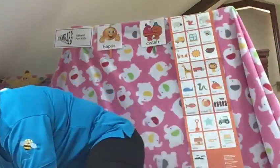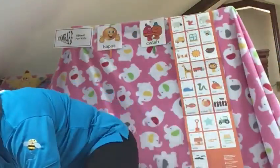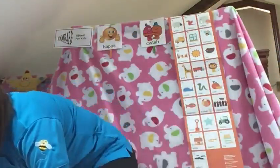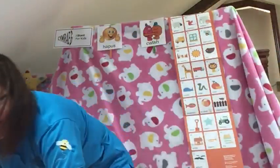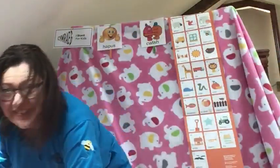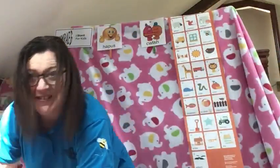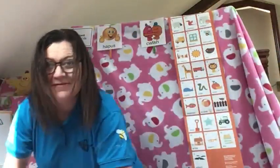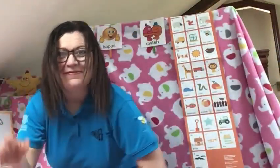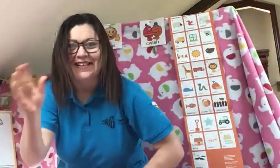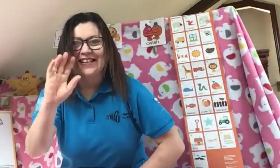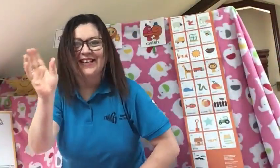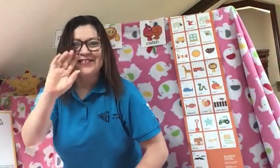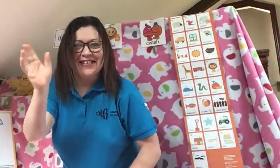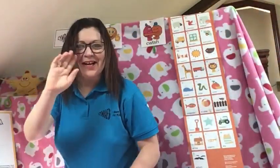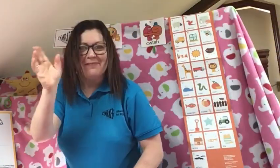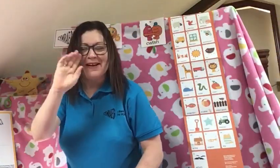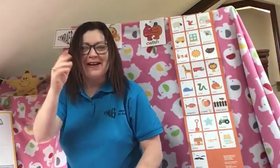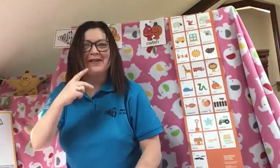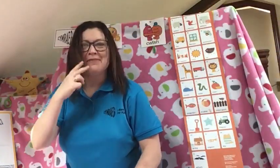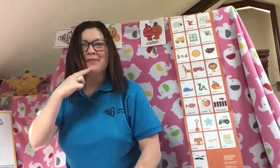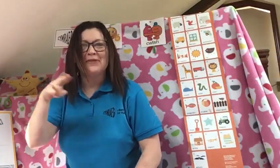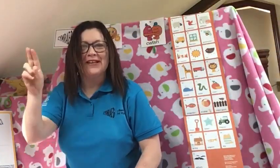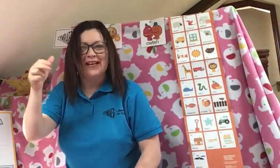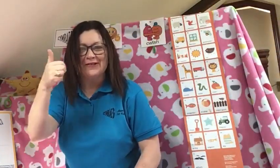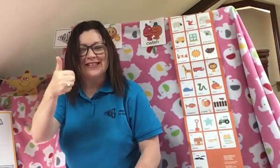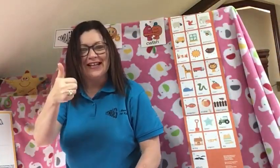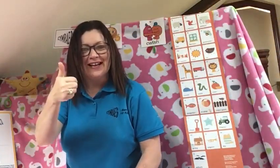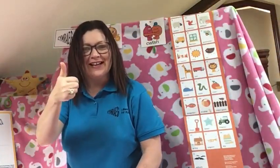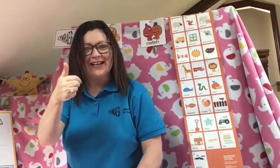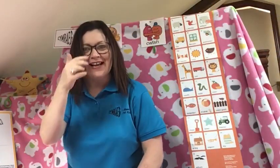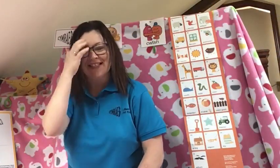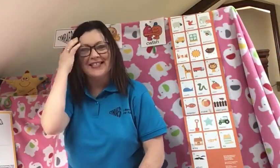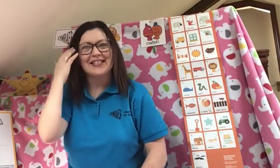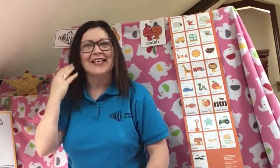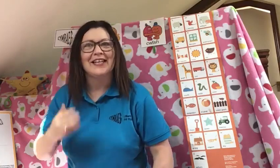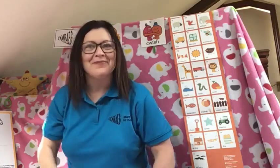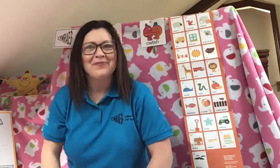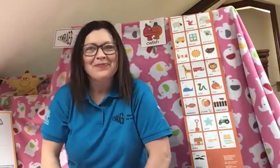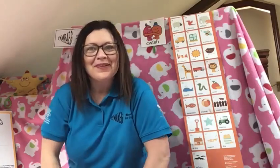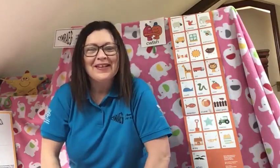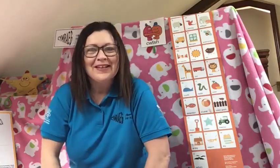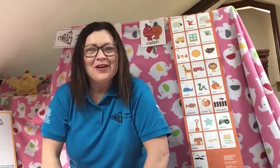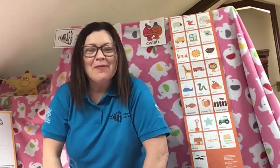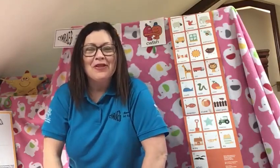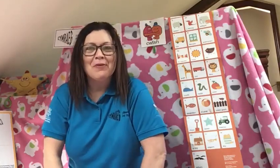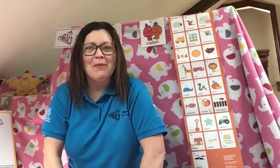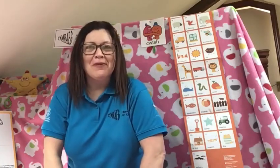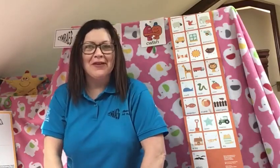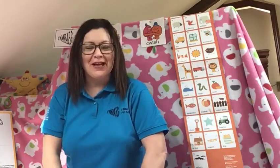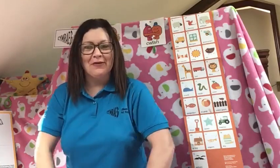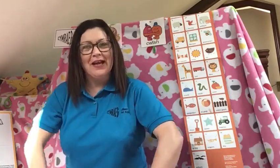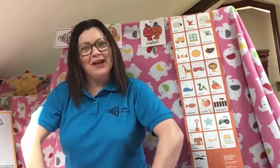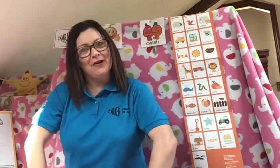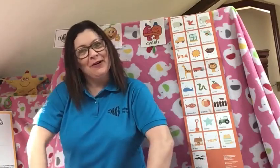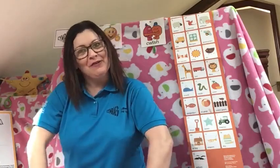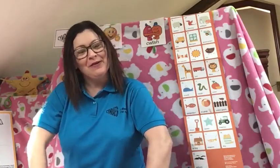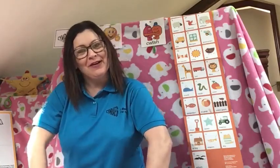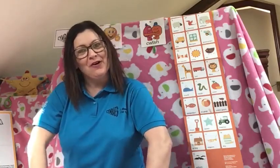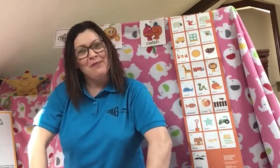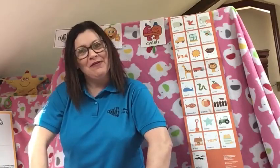Helo! Prynhawn da pawb, prynhawn da. A sut ydych chi? Gobeithio bod popeth yn iawn. Hello everyone, hope